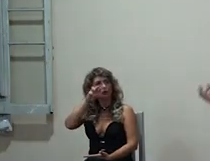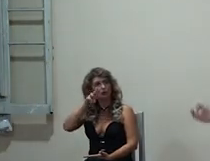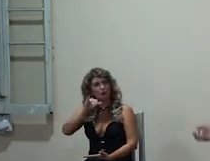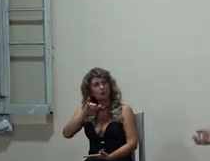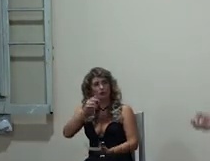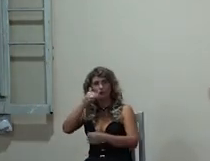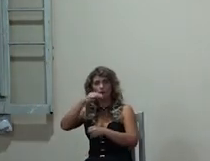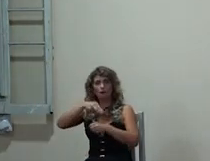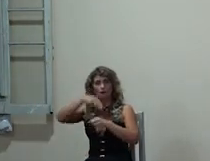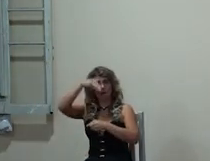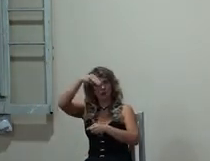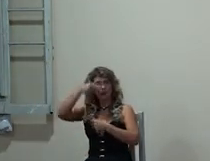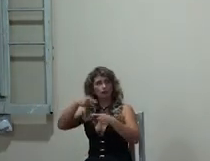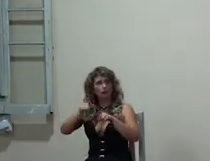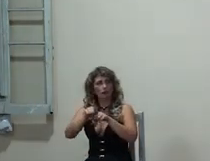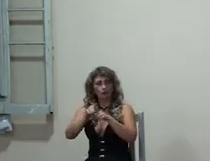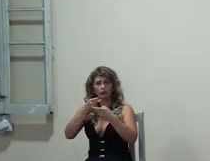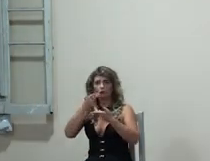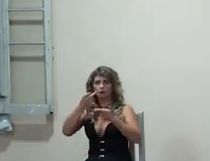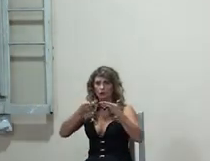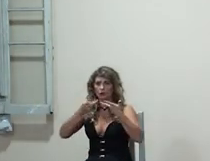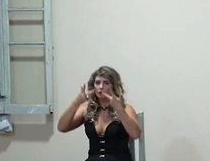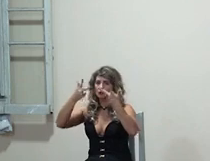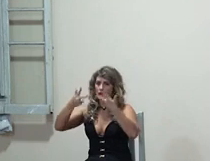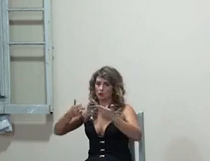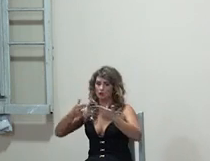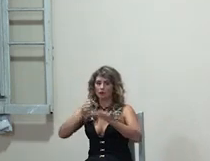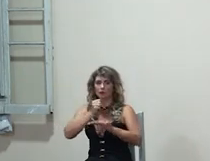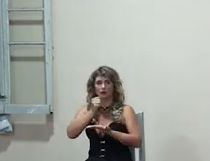também a sua palavra na mesma entrevista.